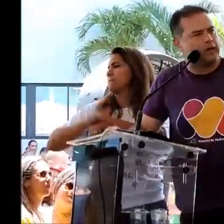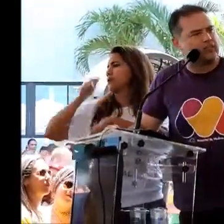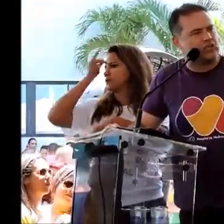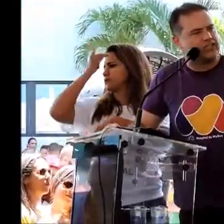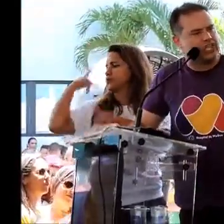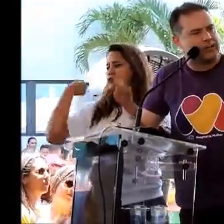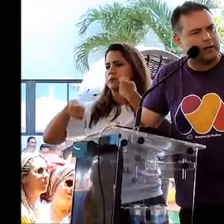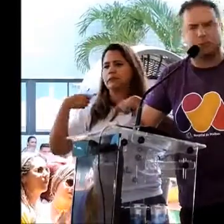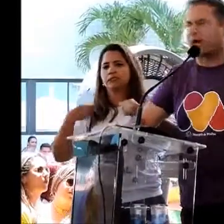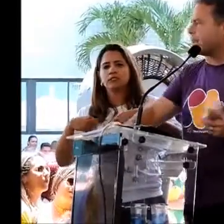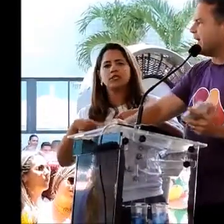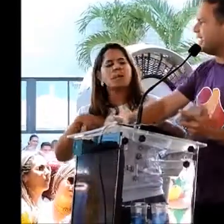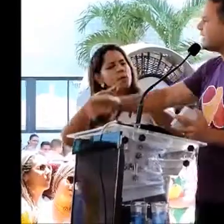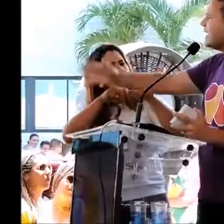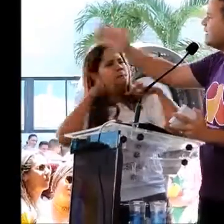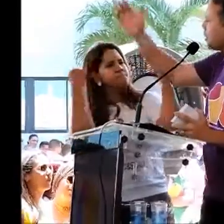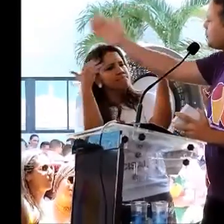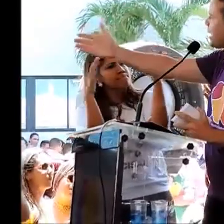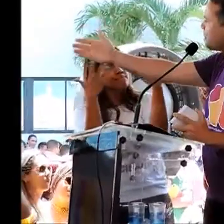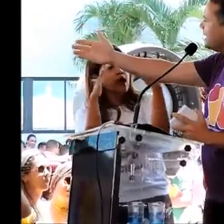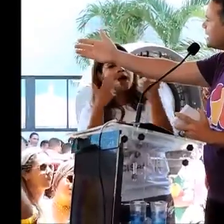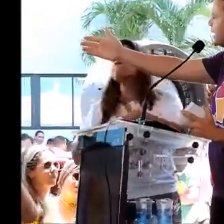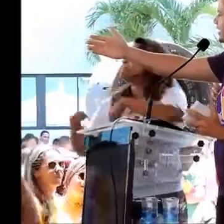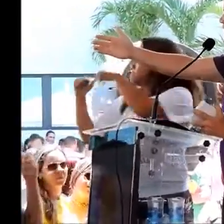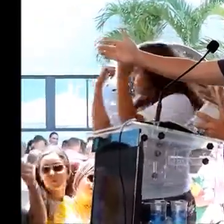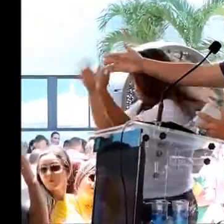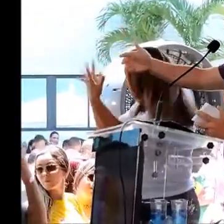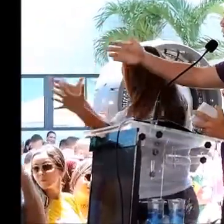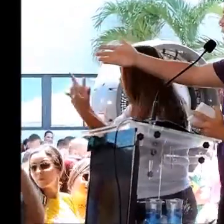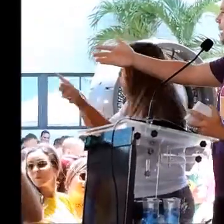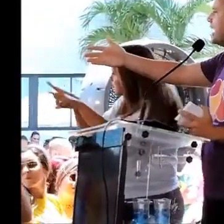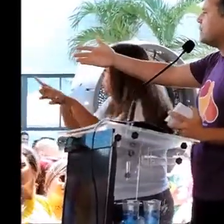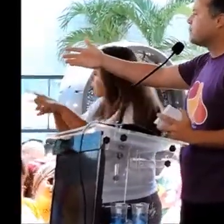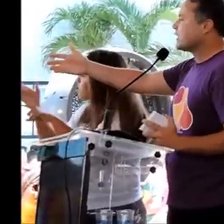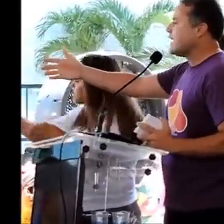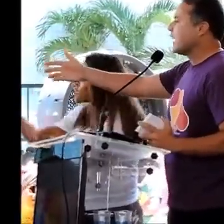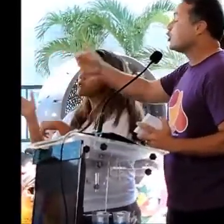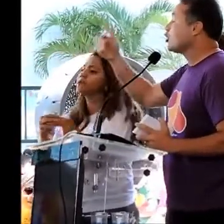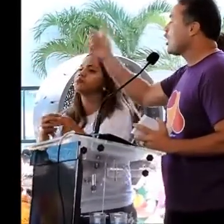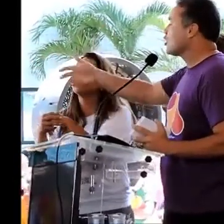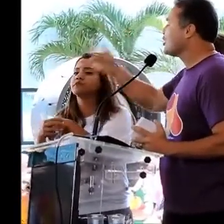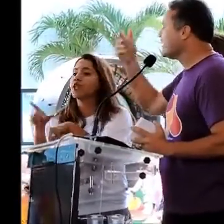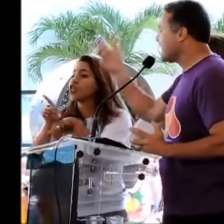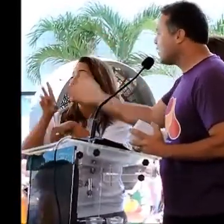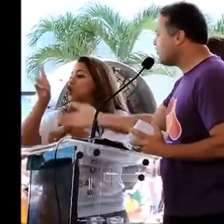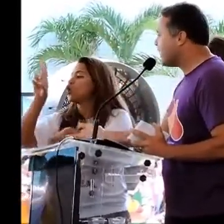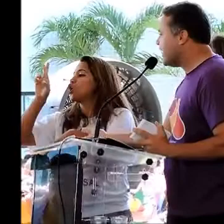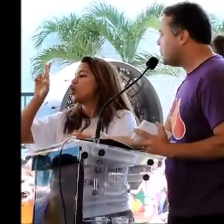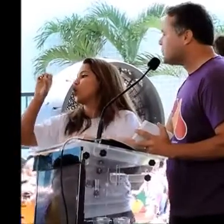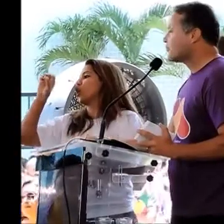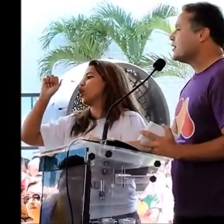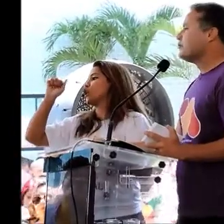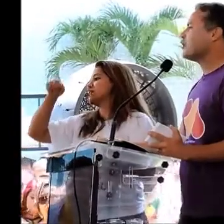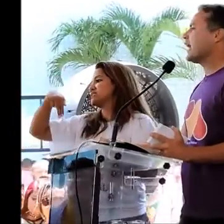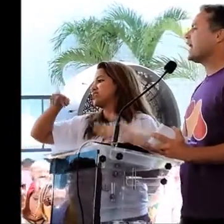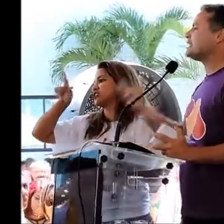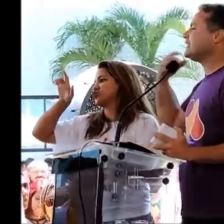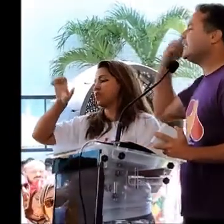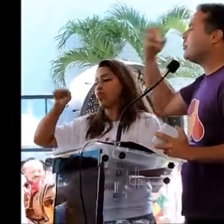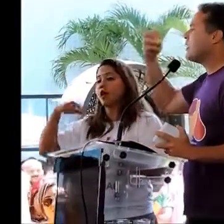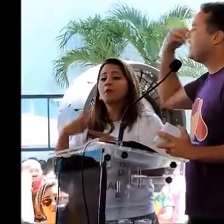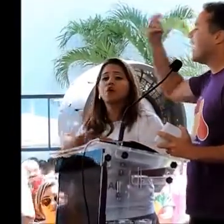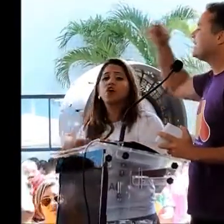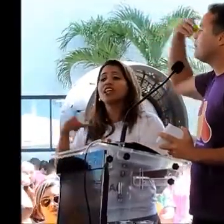precisa. Por isso, Alexandre, meus parabéns, e meus parabéns, Christian, pelo trabalho. A doutora Rosângela não veio, porque